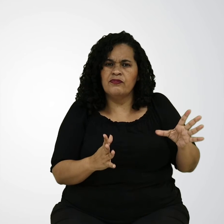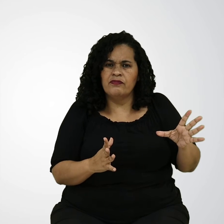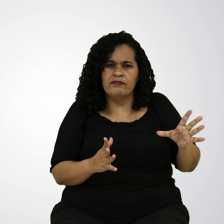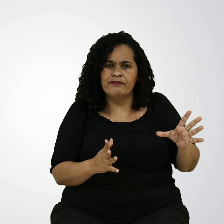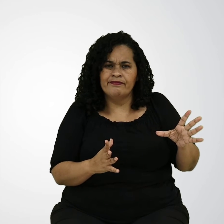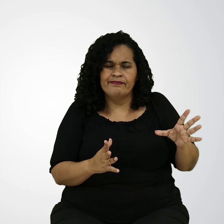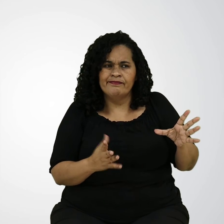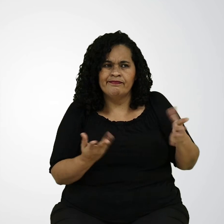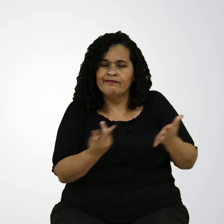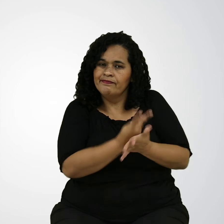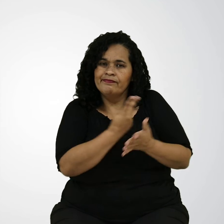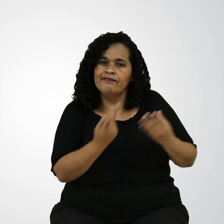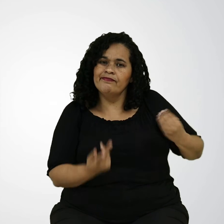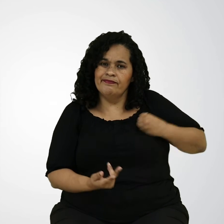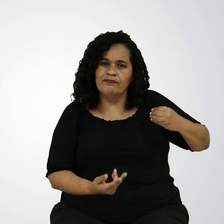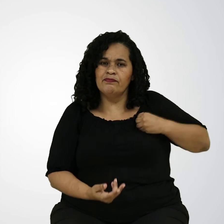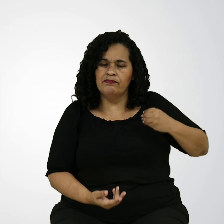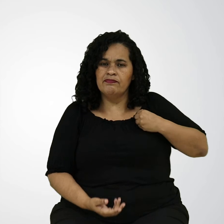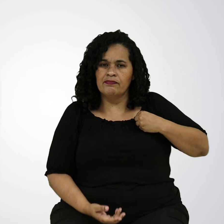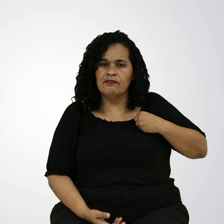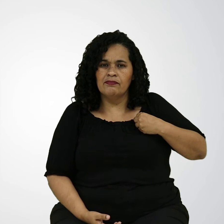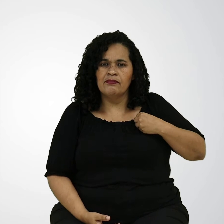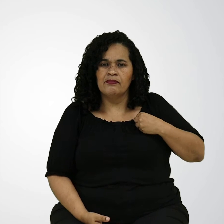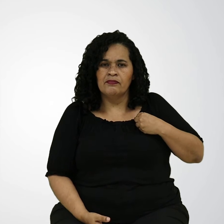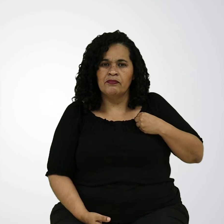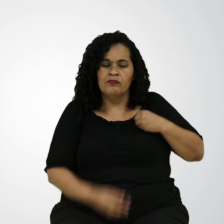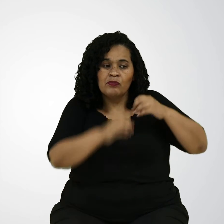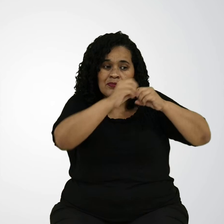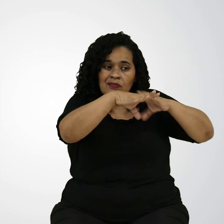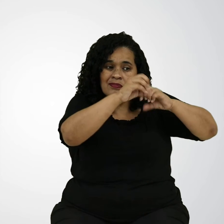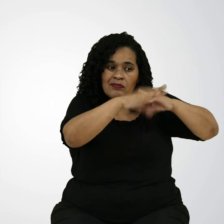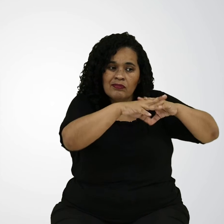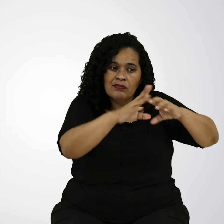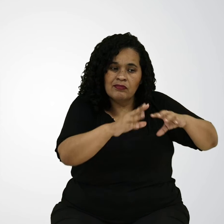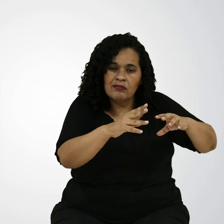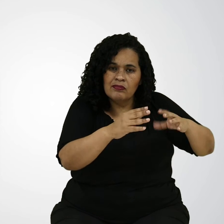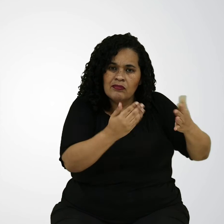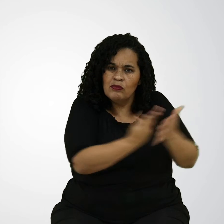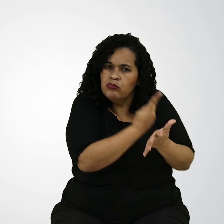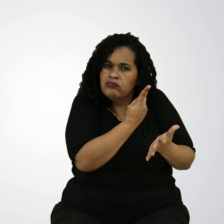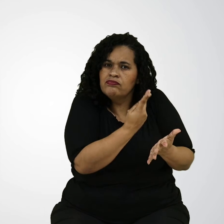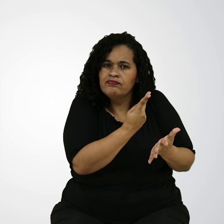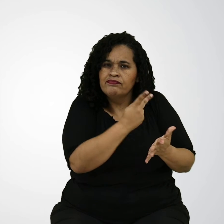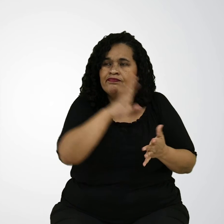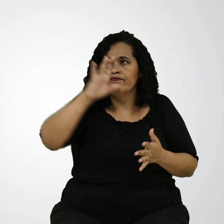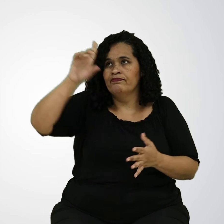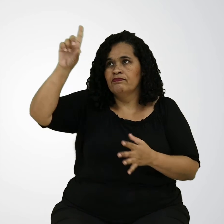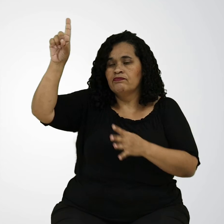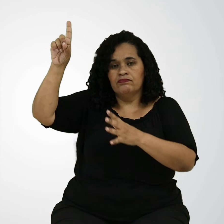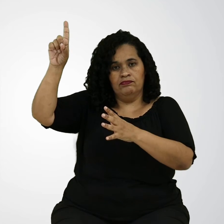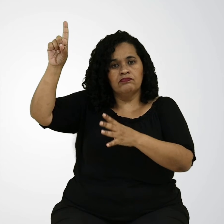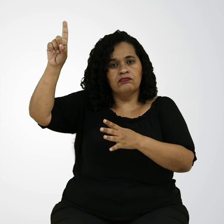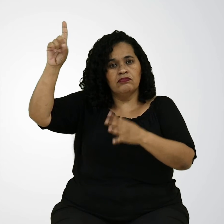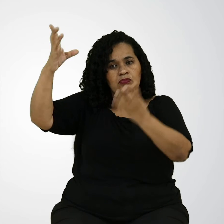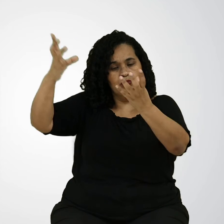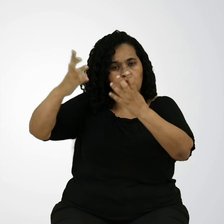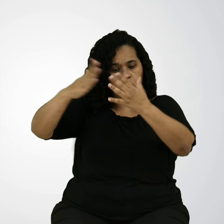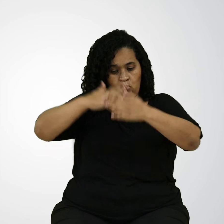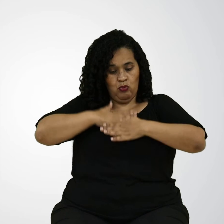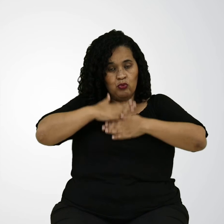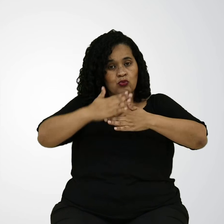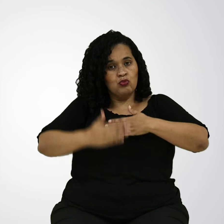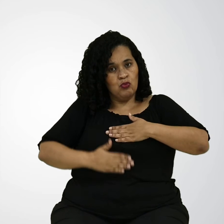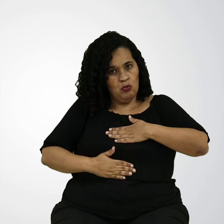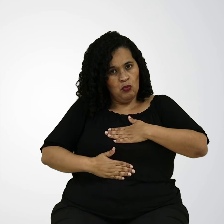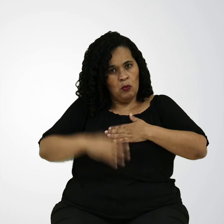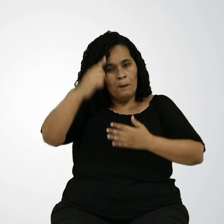libertina, que não glorifica a Deus. Porque isso que eles ensinam não é o que Deus ensina. Para Deus, o nosso corpo é, sim, muito importante. E se eu for pender para esse